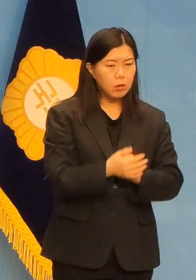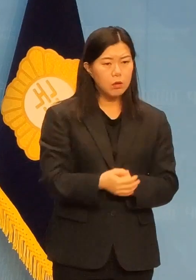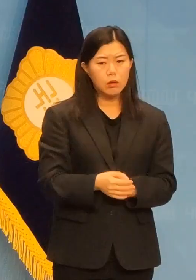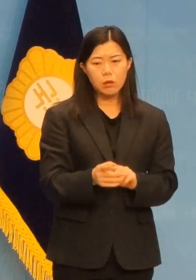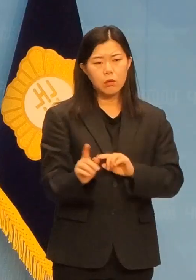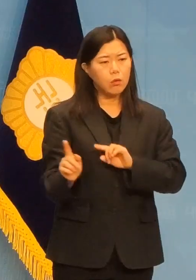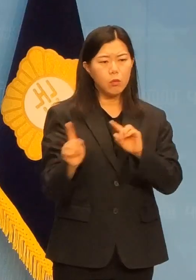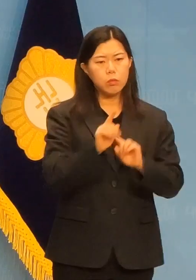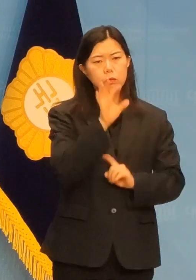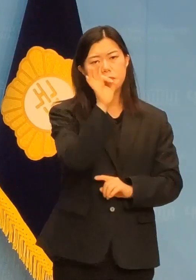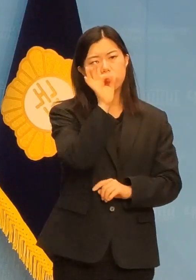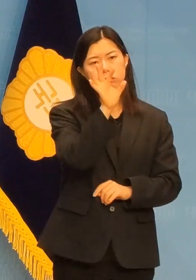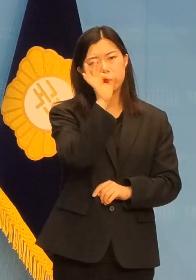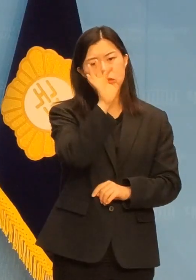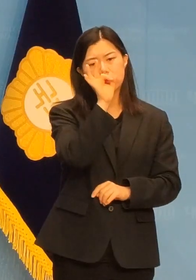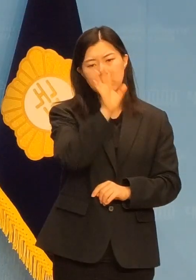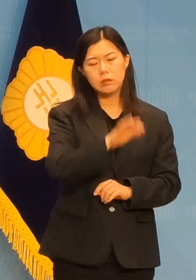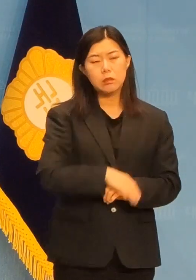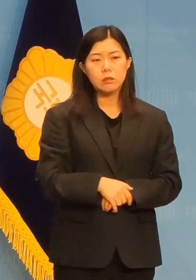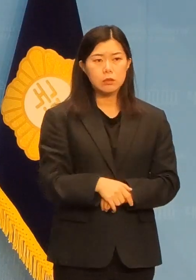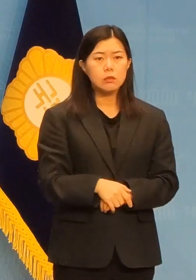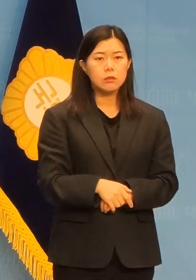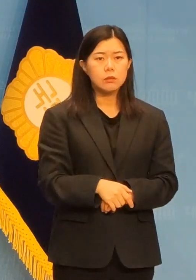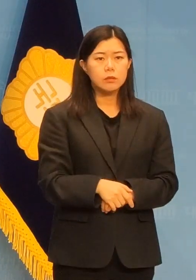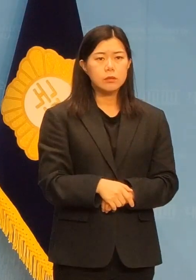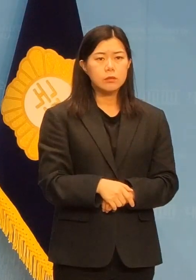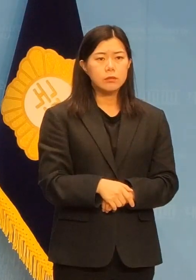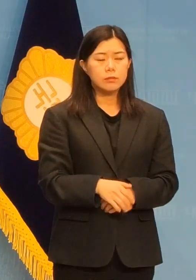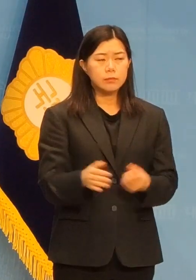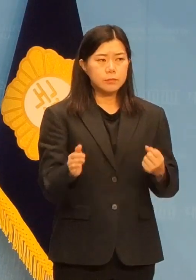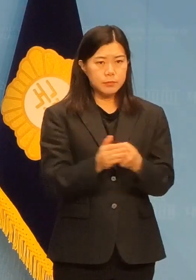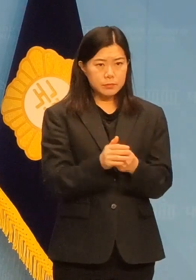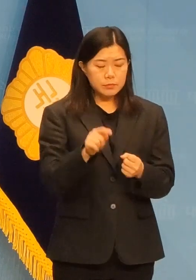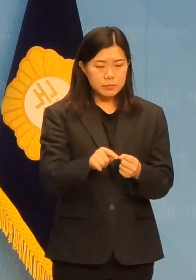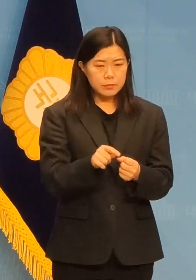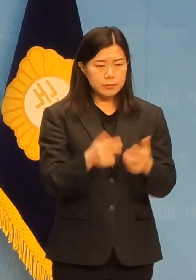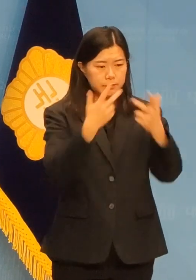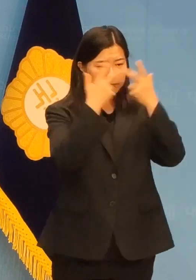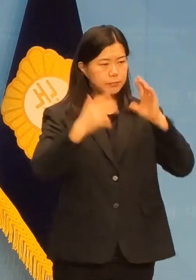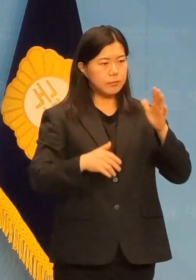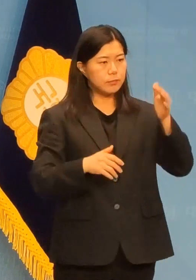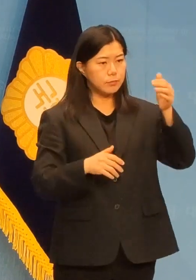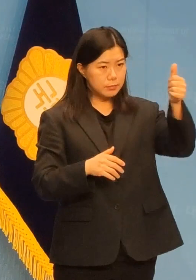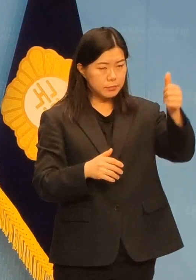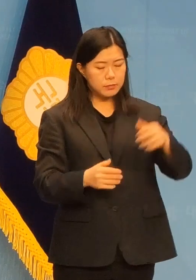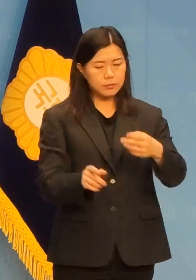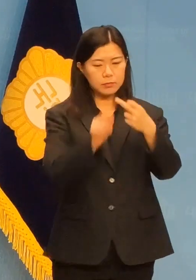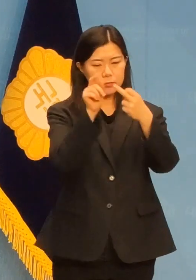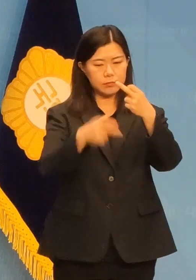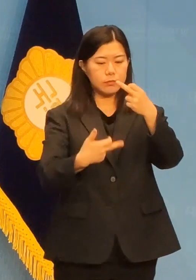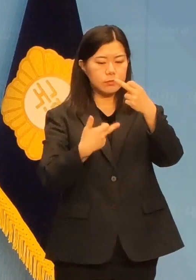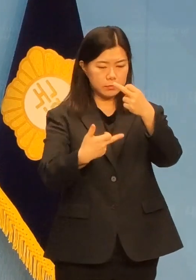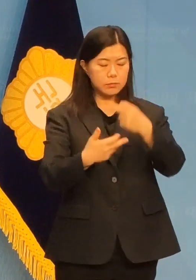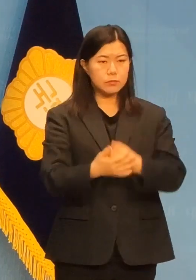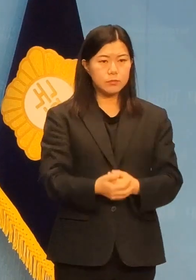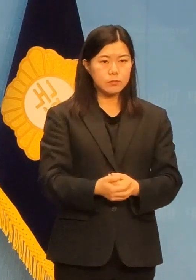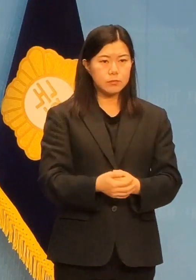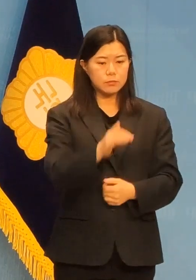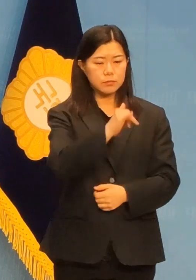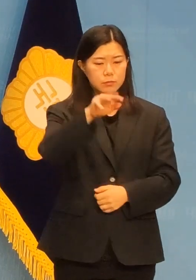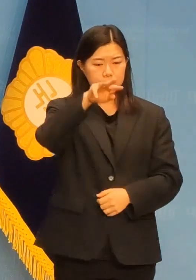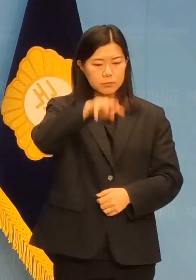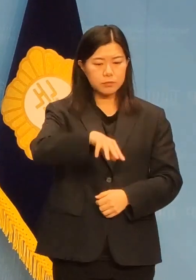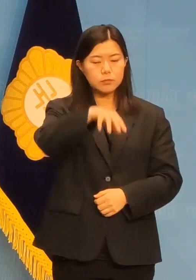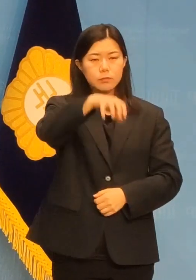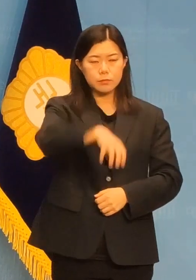회복 불가능한 피해였습니다. 이와 관련해 이재명 대통령은 12월 17일 세종